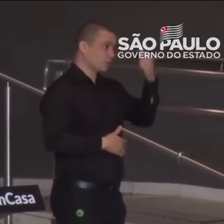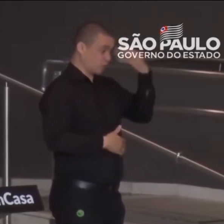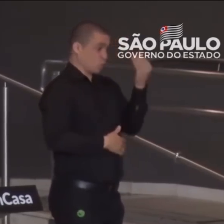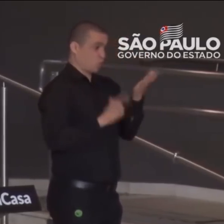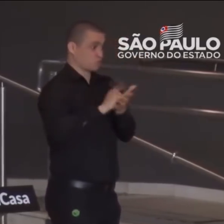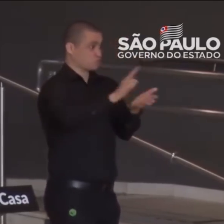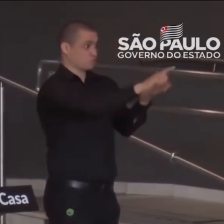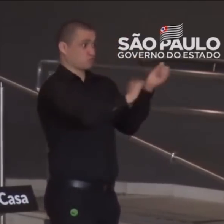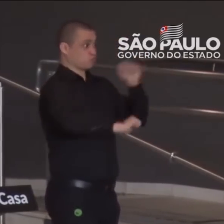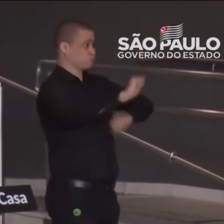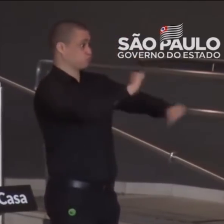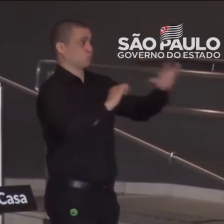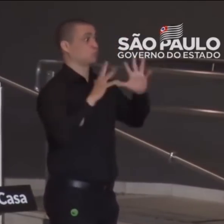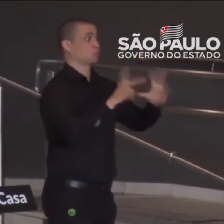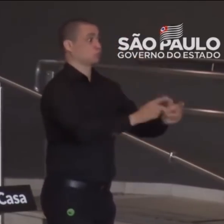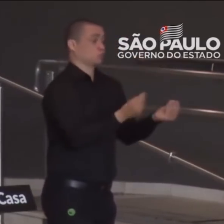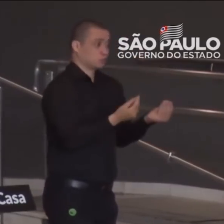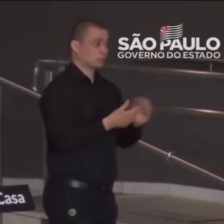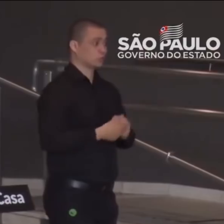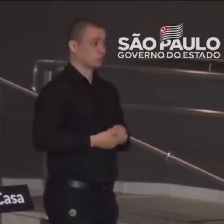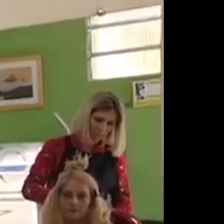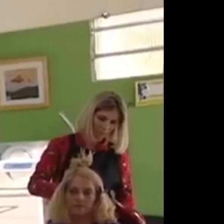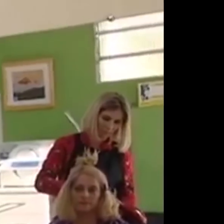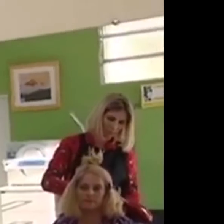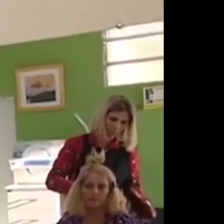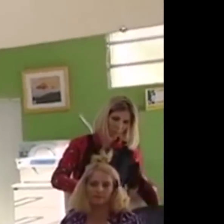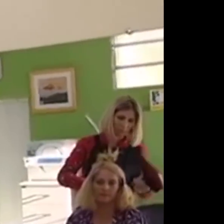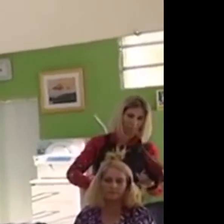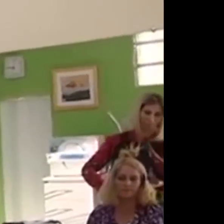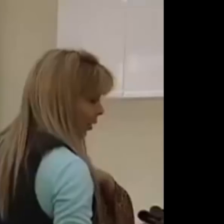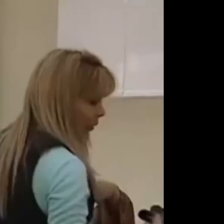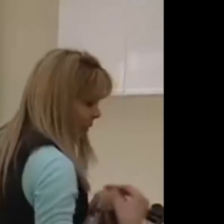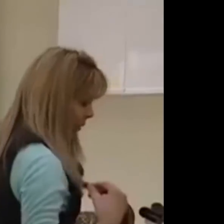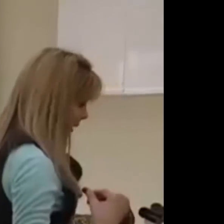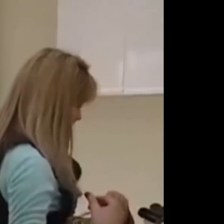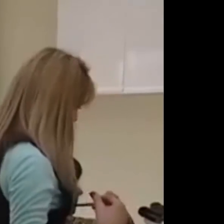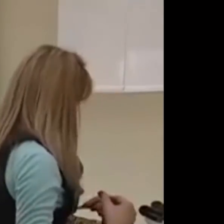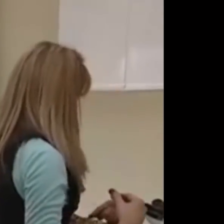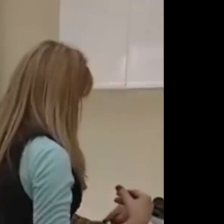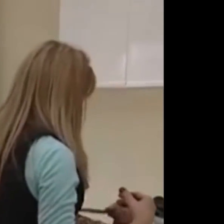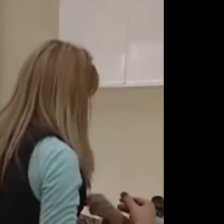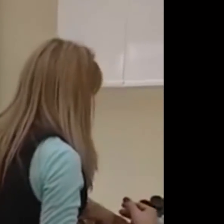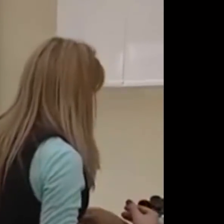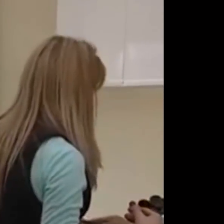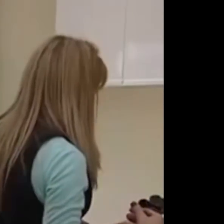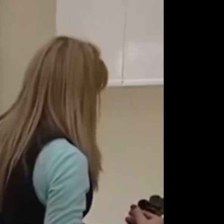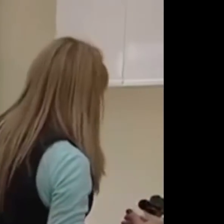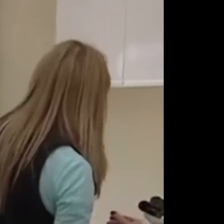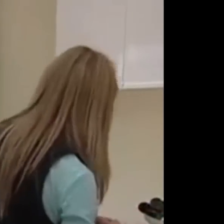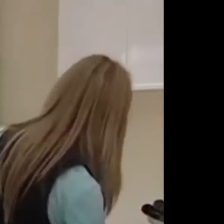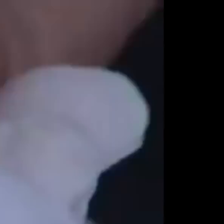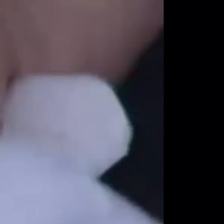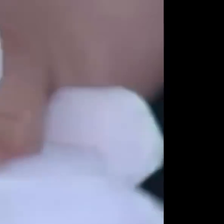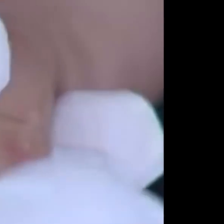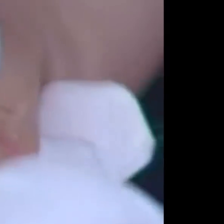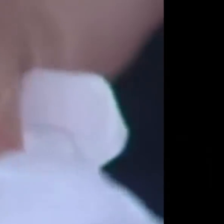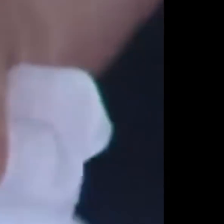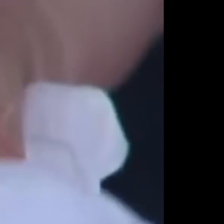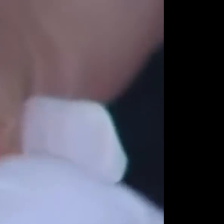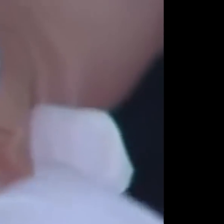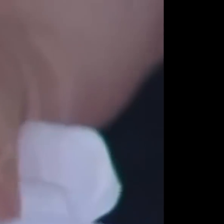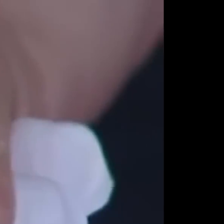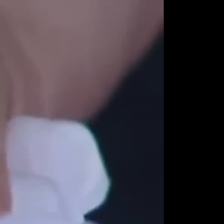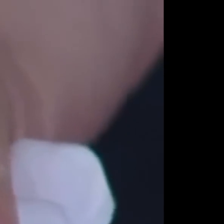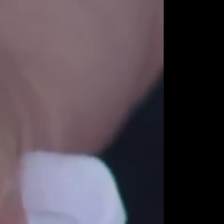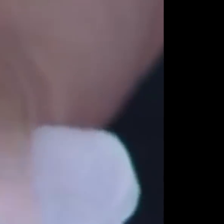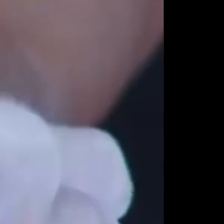garantir que ali não é um ambiente é propício para contaminação é salões de beleza fiz o contato físico entre o cuidador e